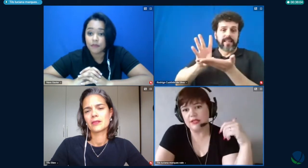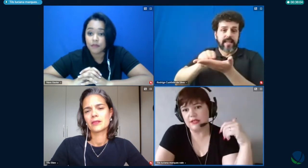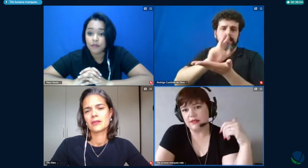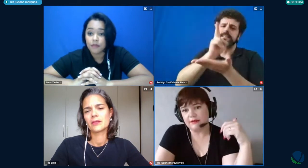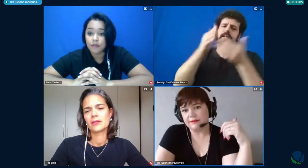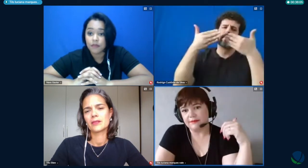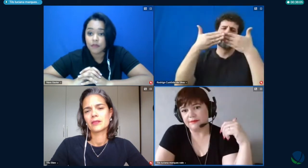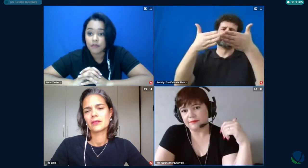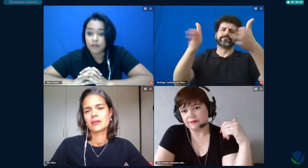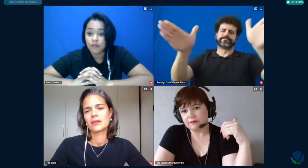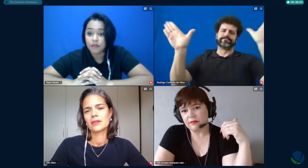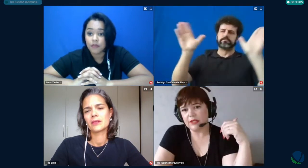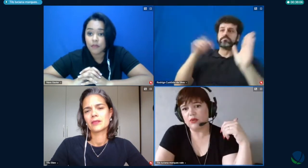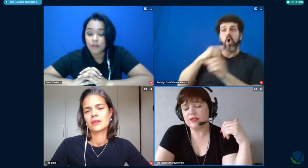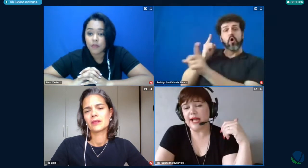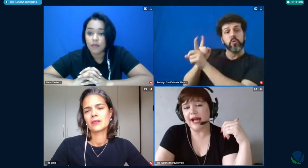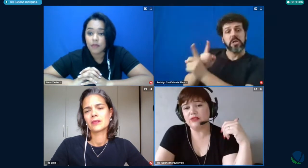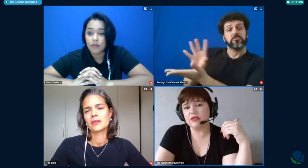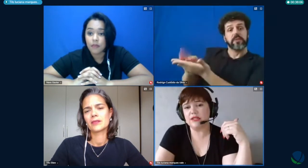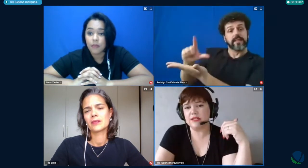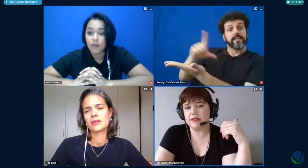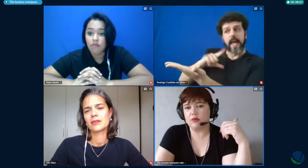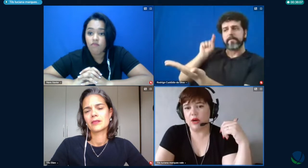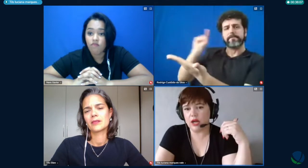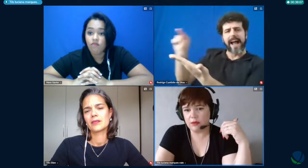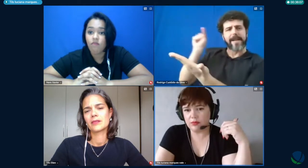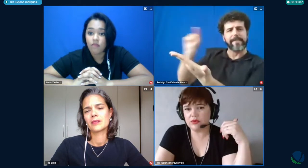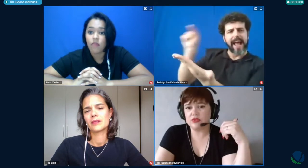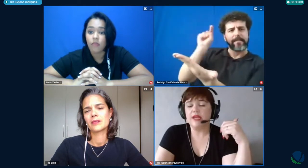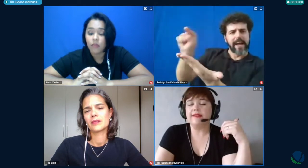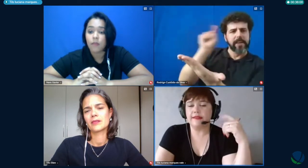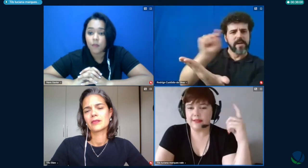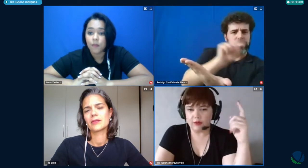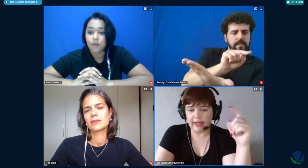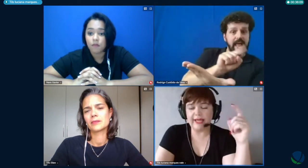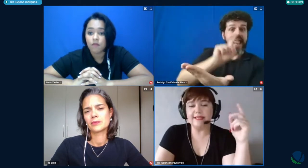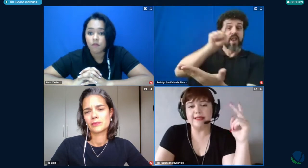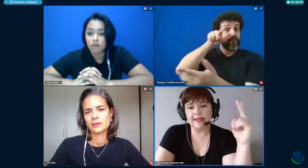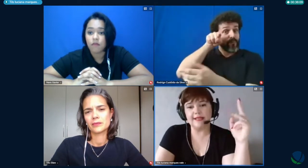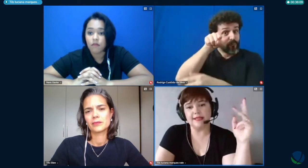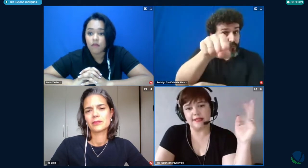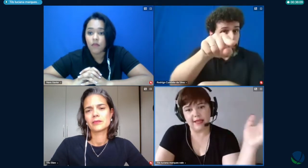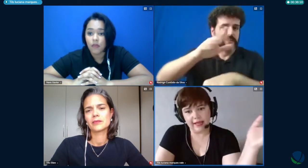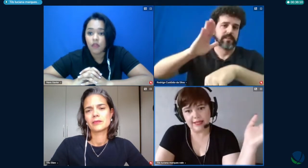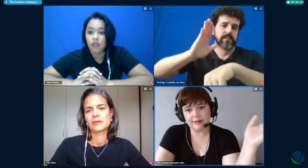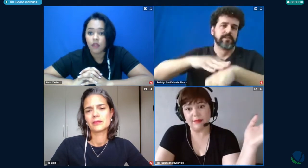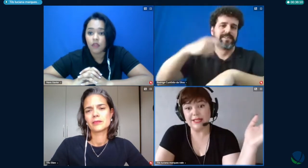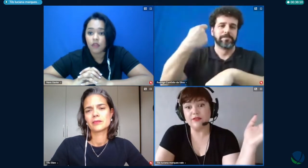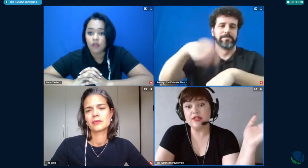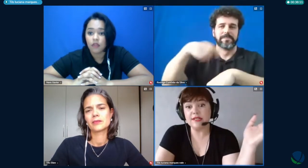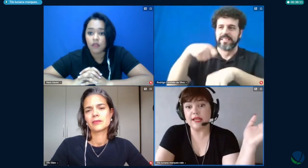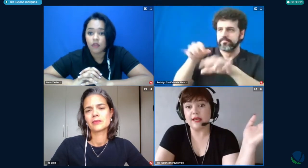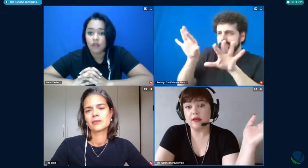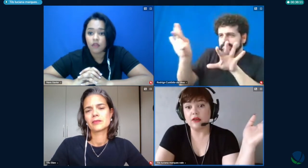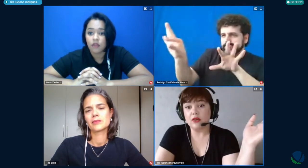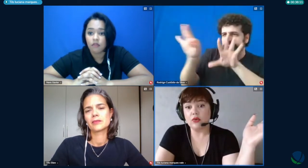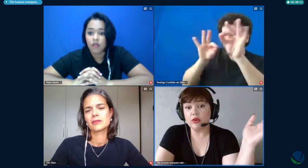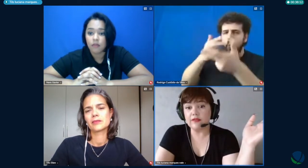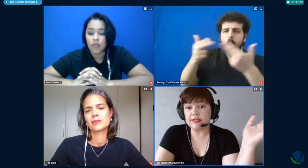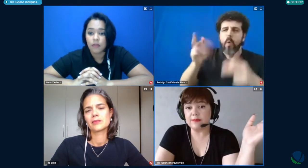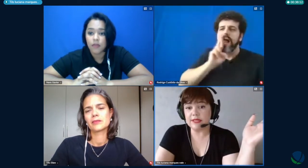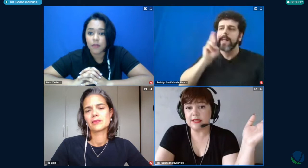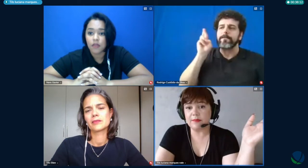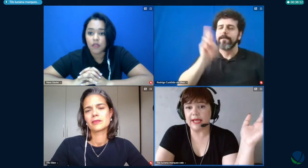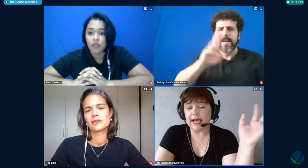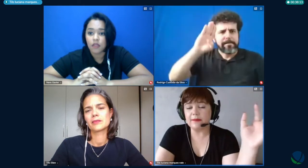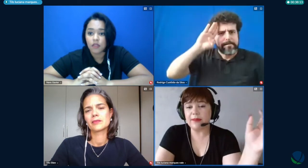não trouxe. Então, os dados, eles estão amplos. São esses, esses e esses. Mas você, o